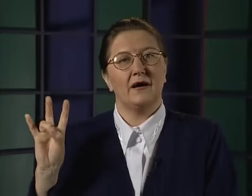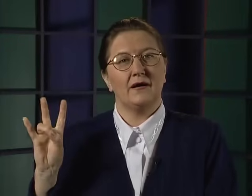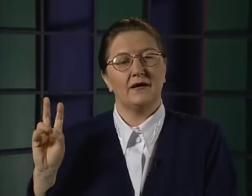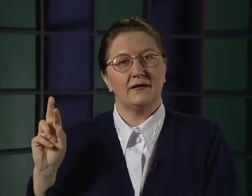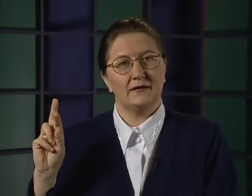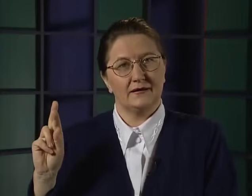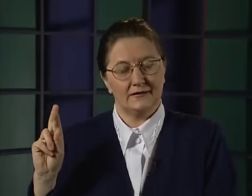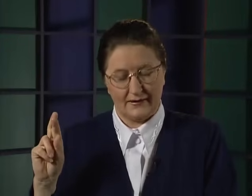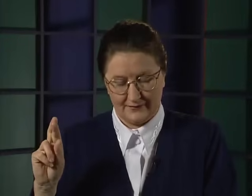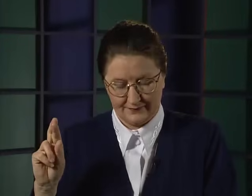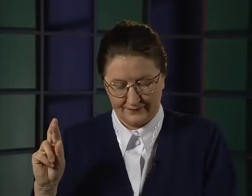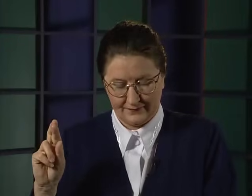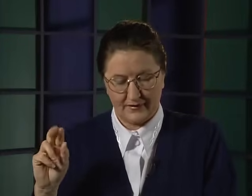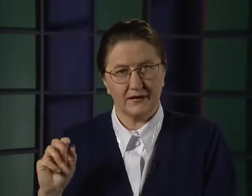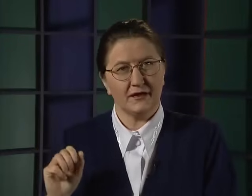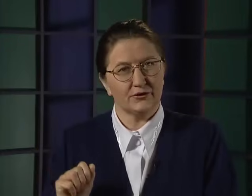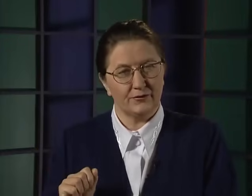Баня. Ядро.